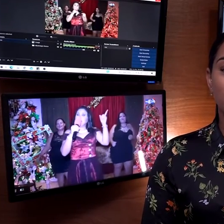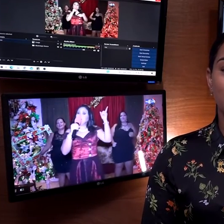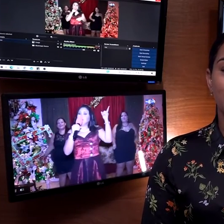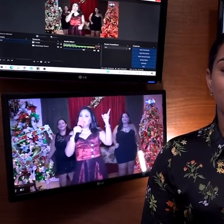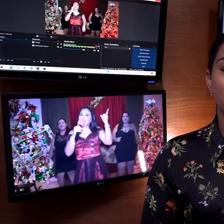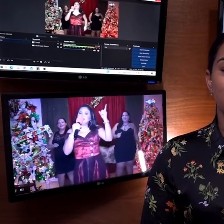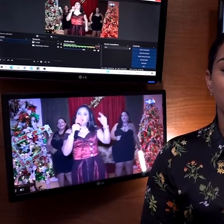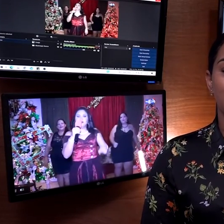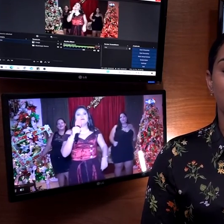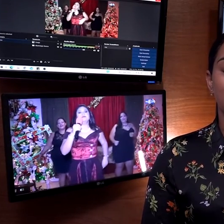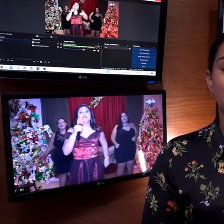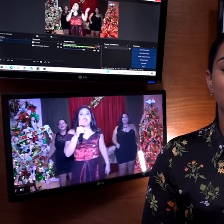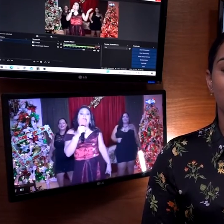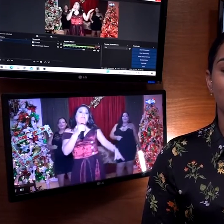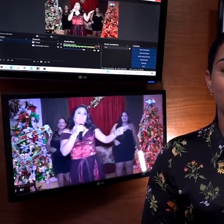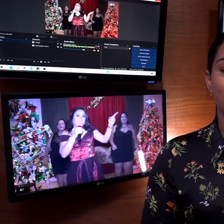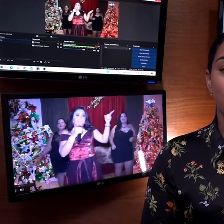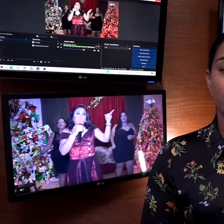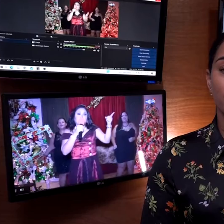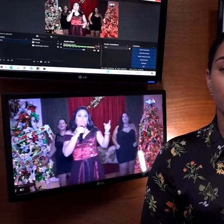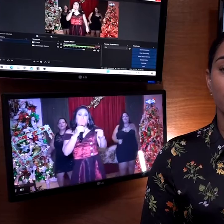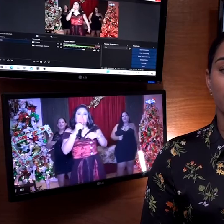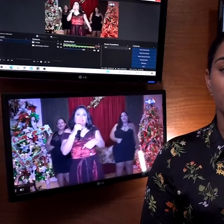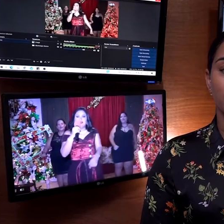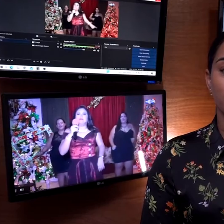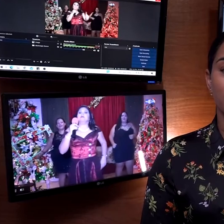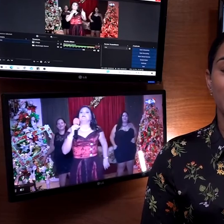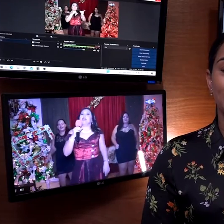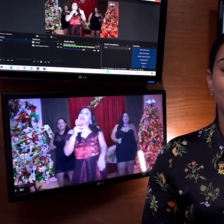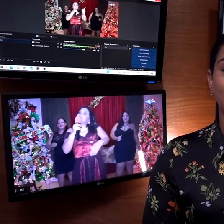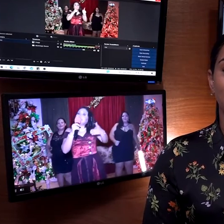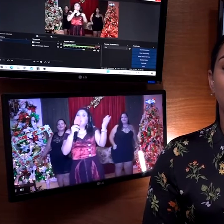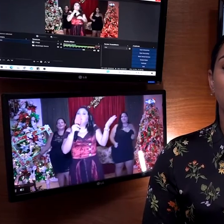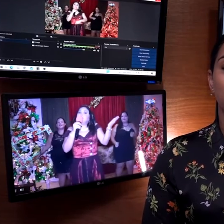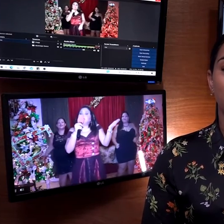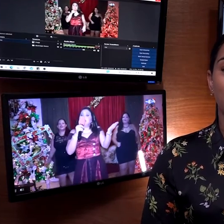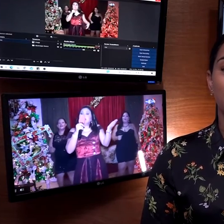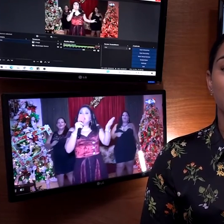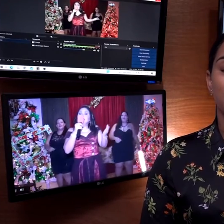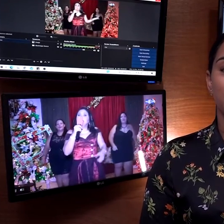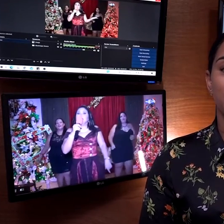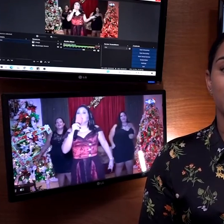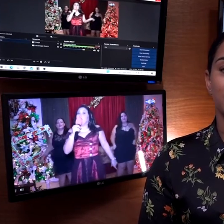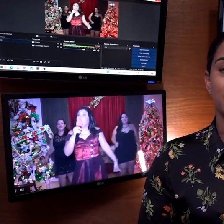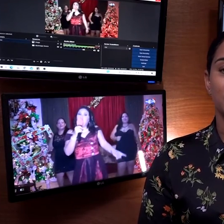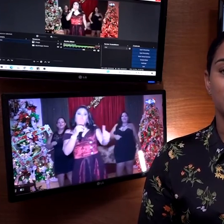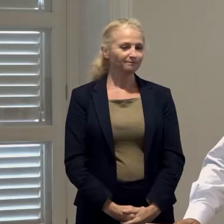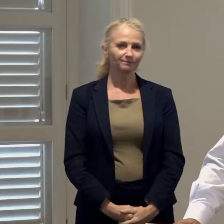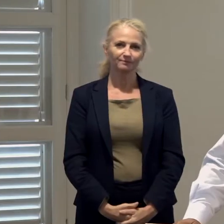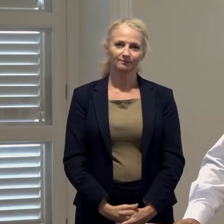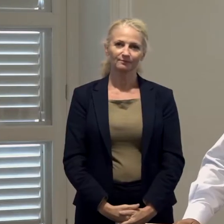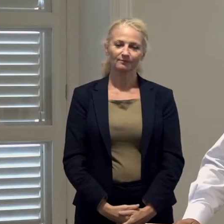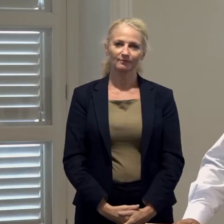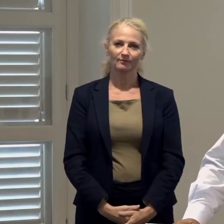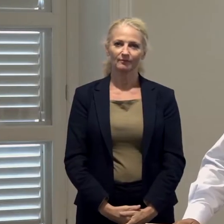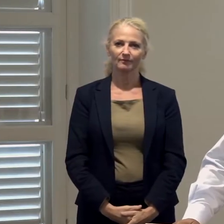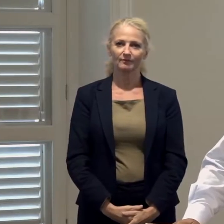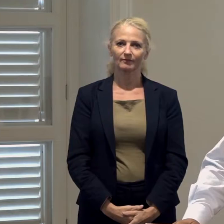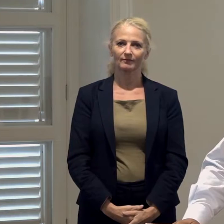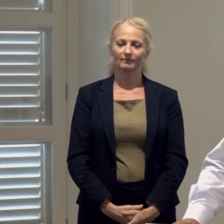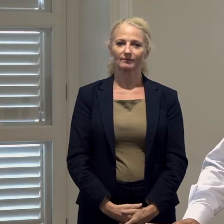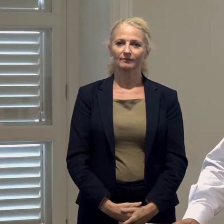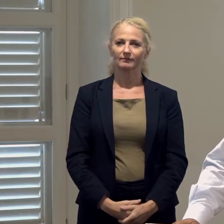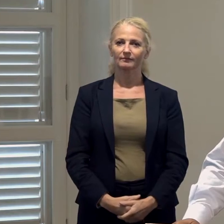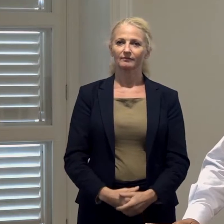met de toespraak van gezaghebber Edison Reyna over de volgende coronamaatregelen van 2022. Ik wil starten